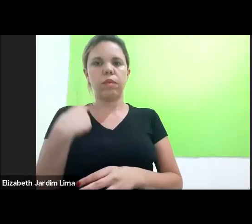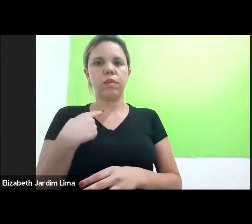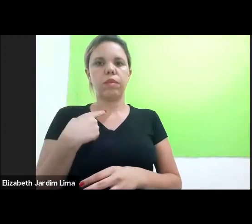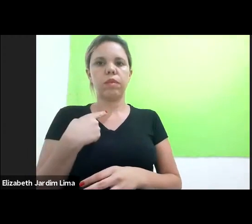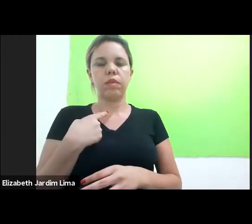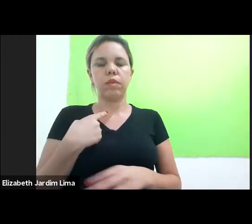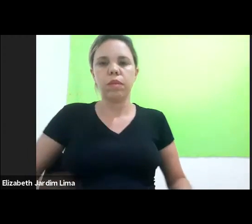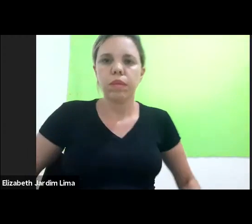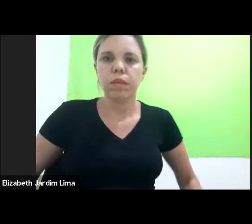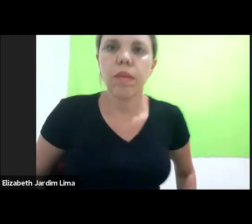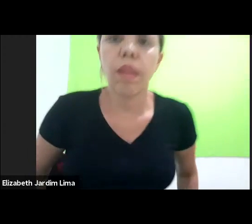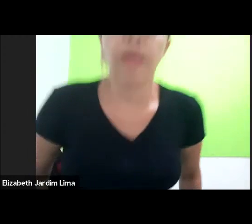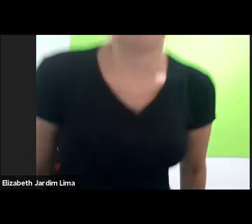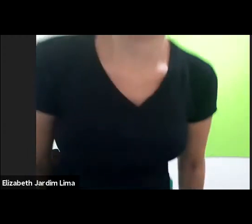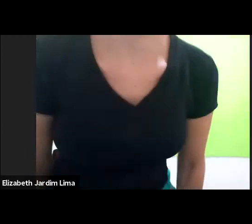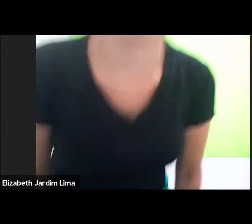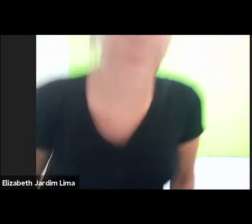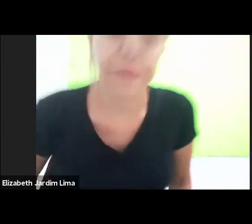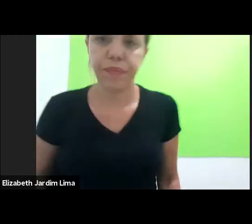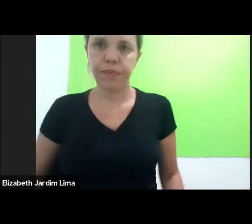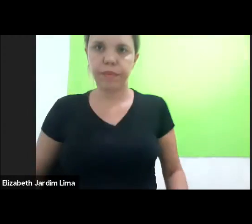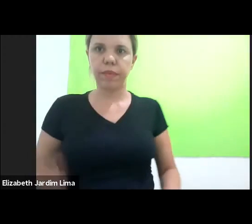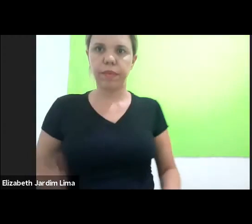era dono do território, né? Então, aquilo